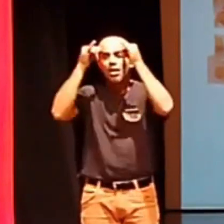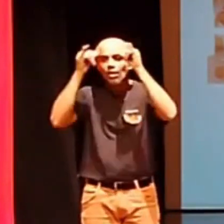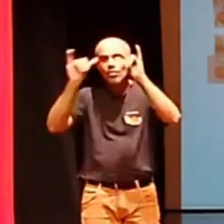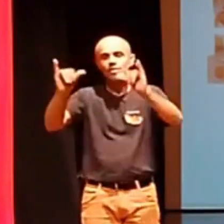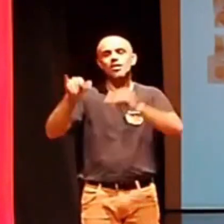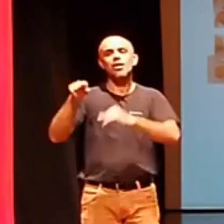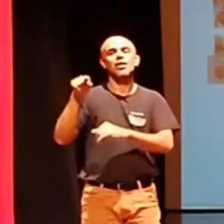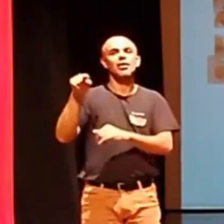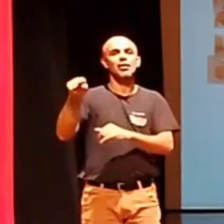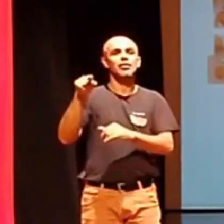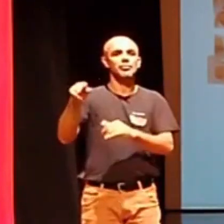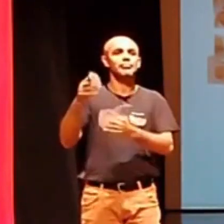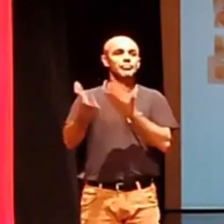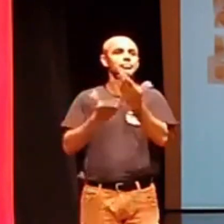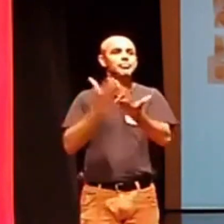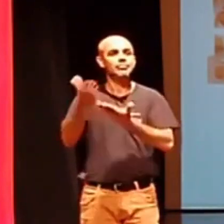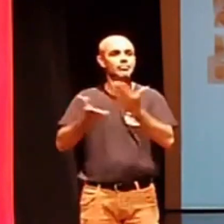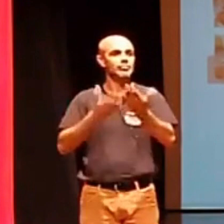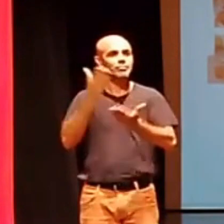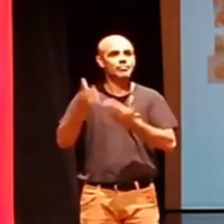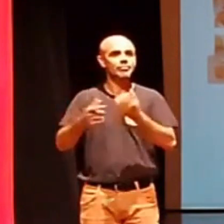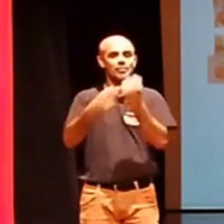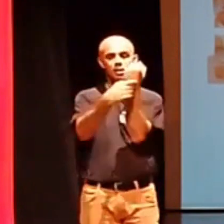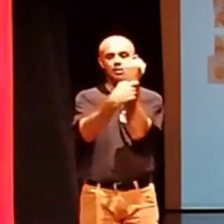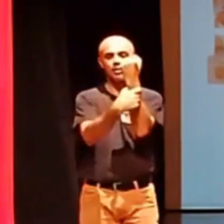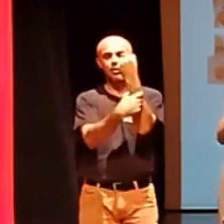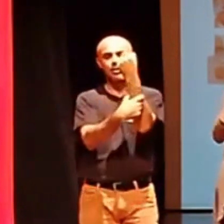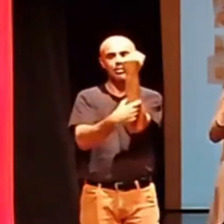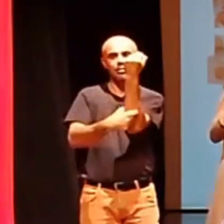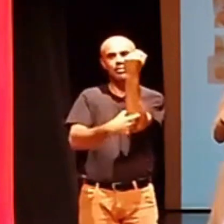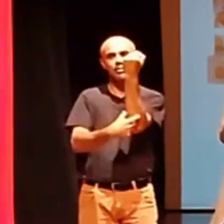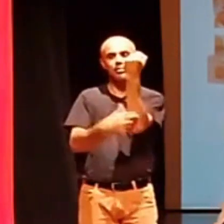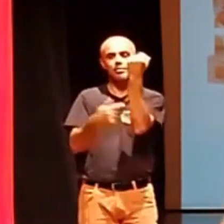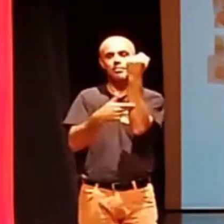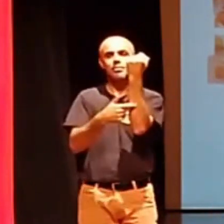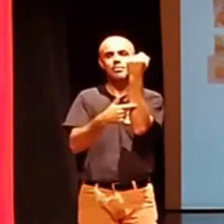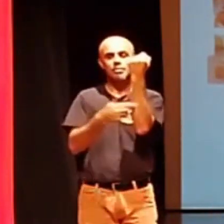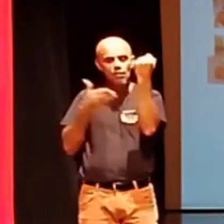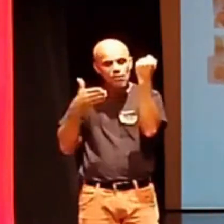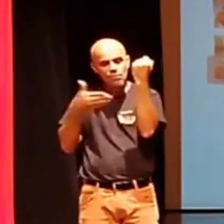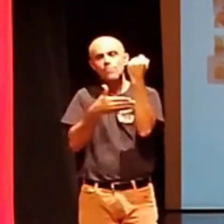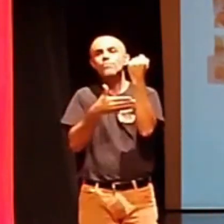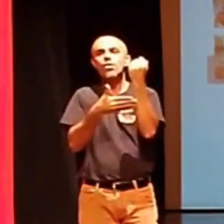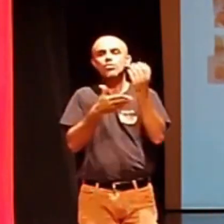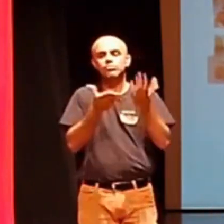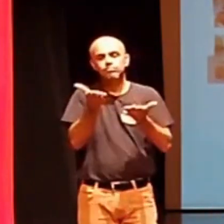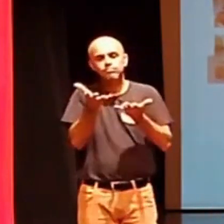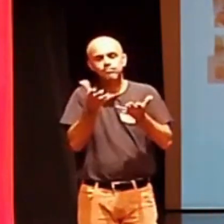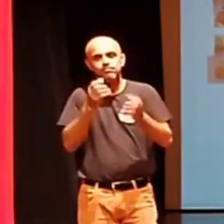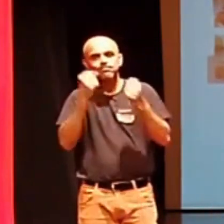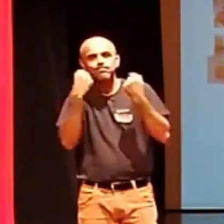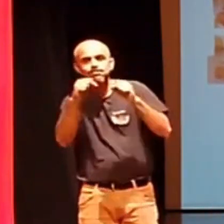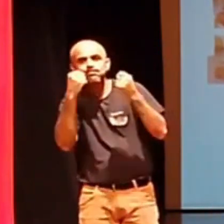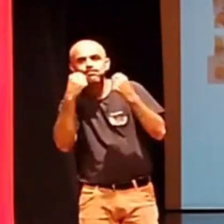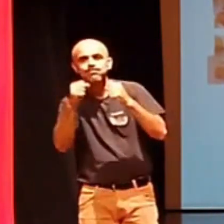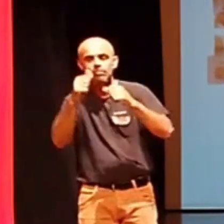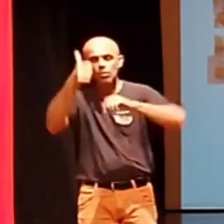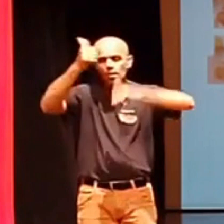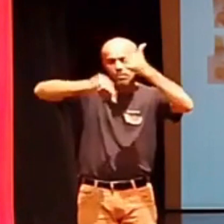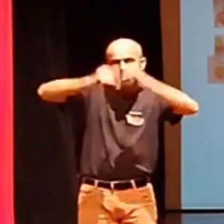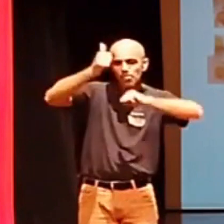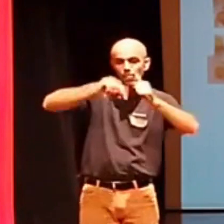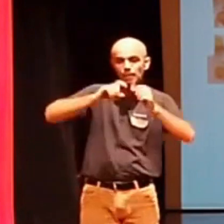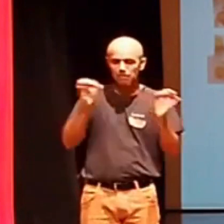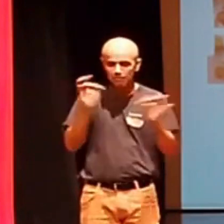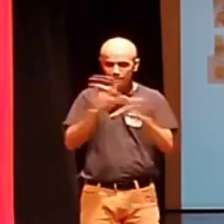pacientes que têm assimetrias na coluna, com exercícios direcionados, passam pela avaliação e depois elas entram no grupo.